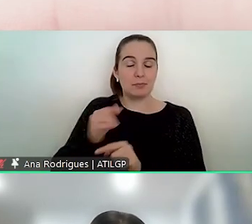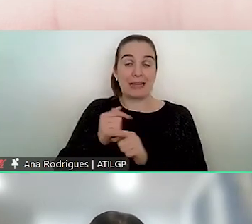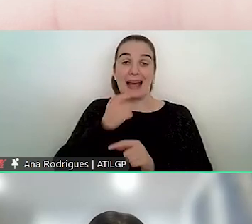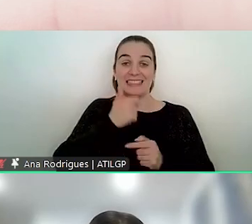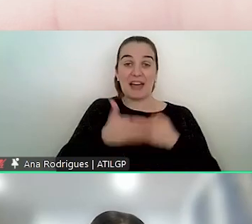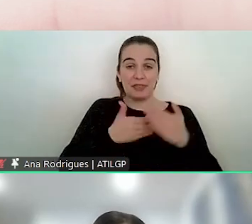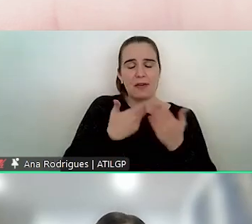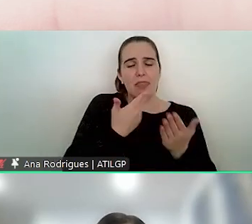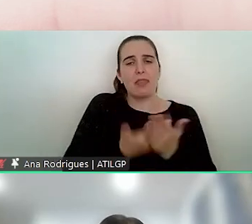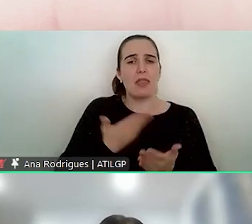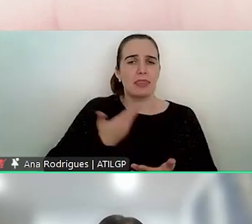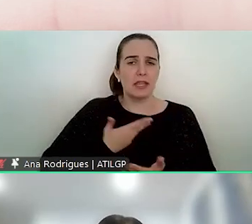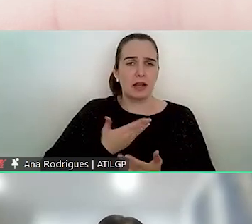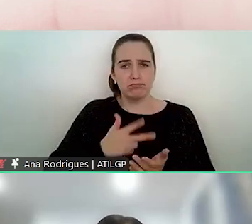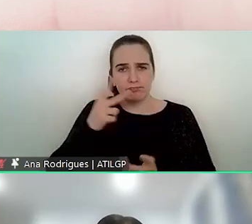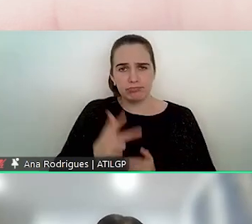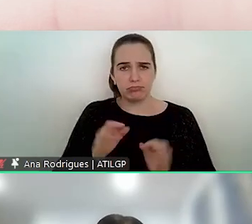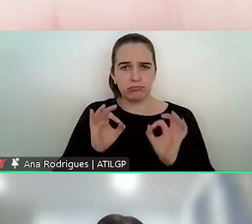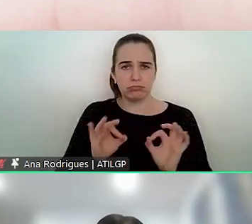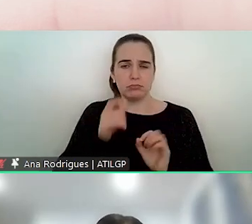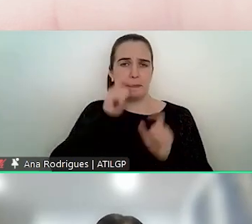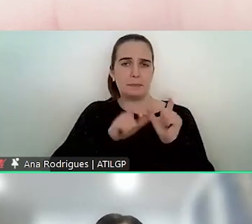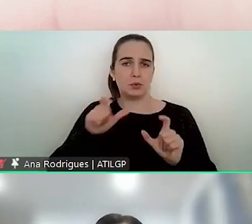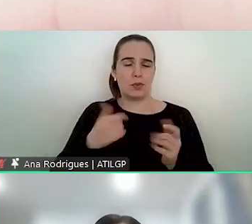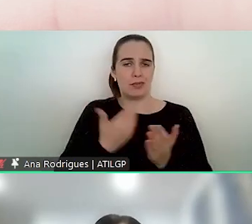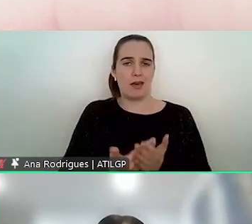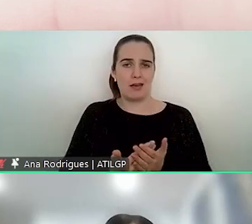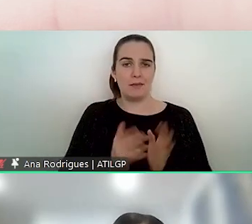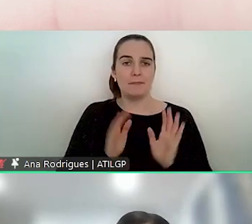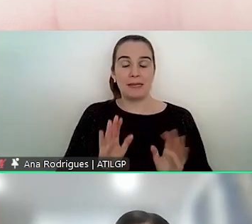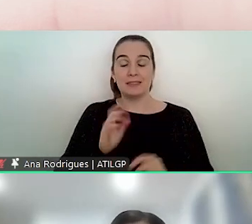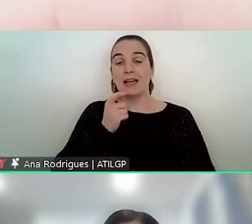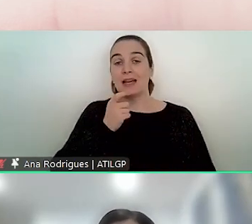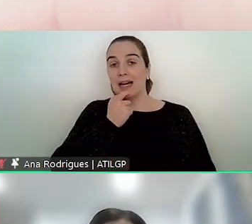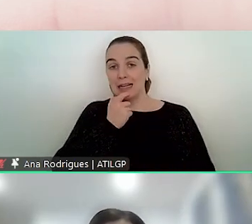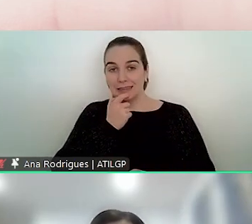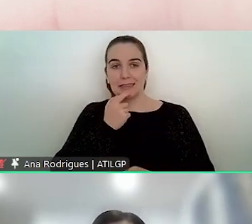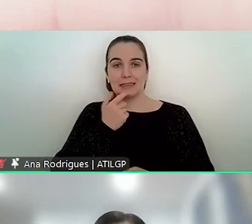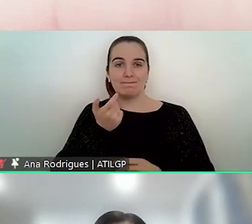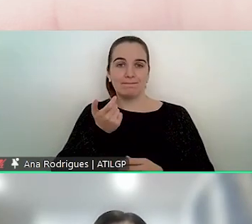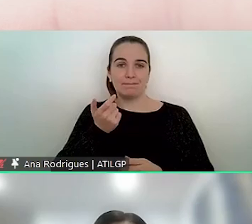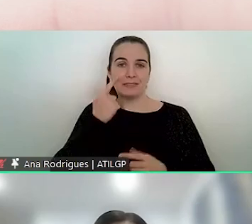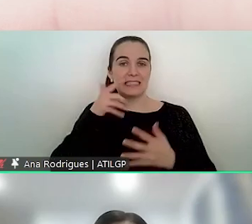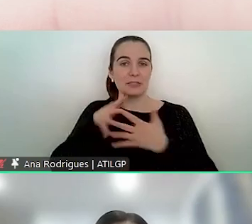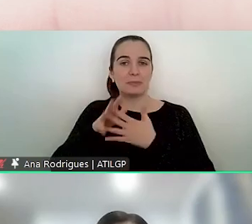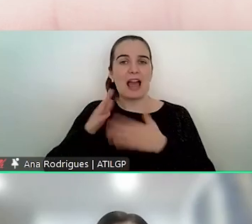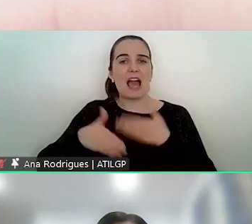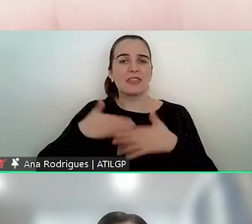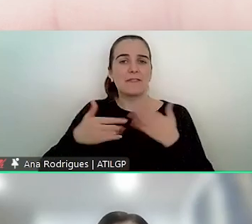direitos dos cidadãos, mas que, não havendo a tal vertente de transparência